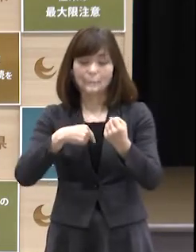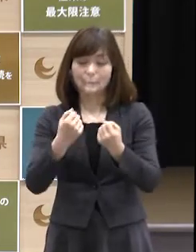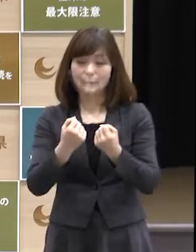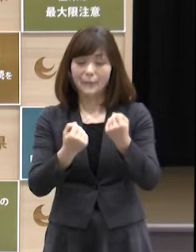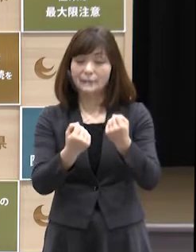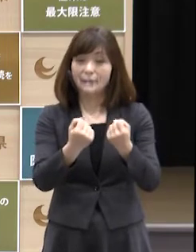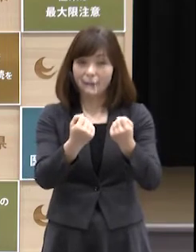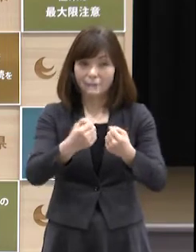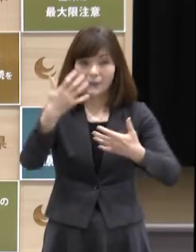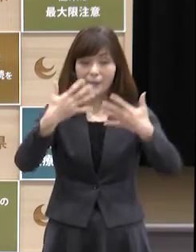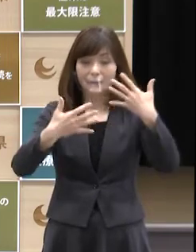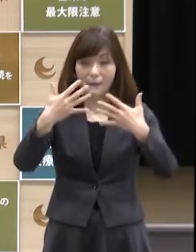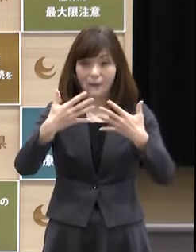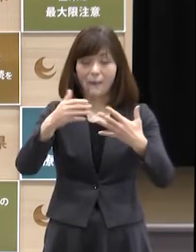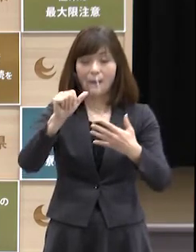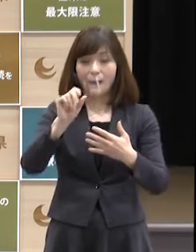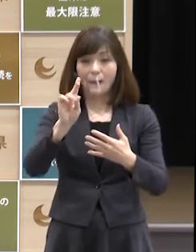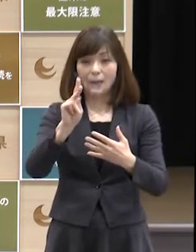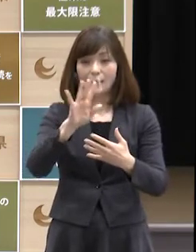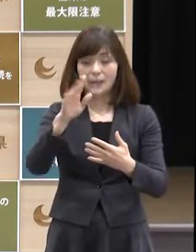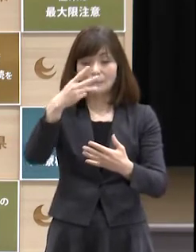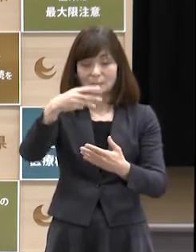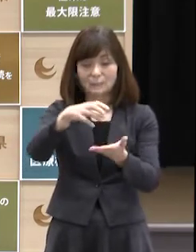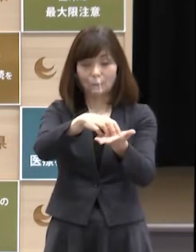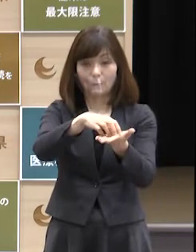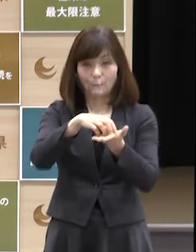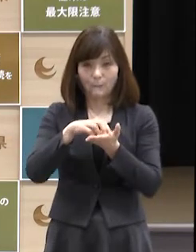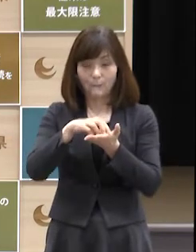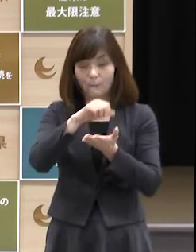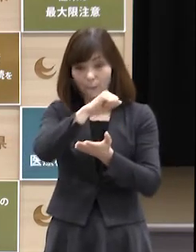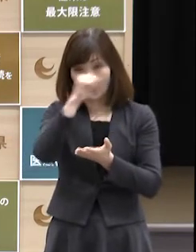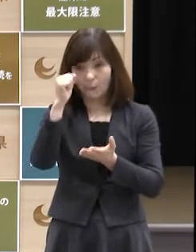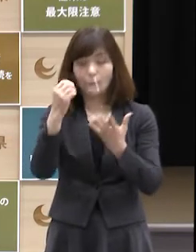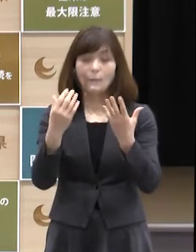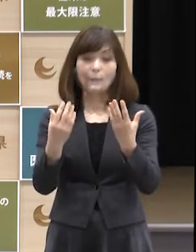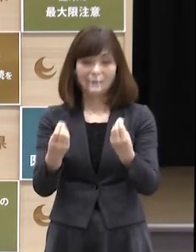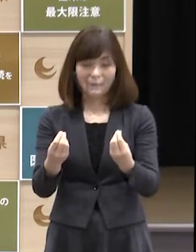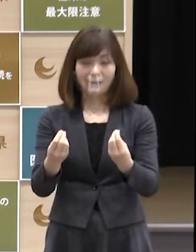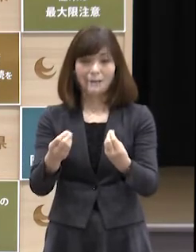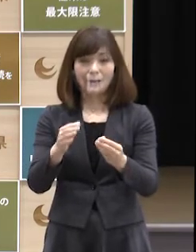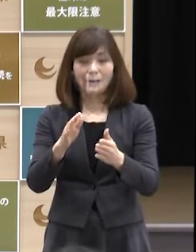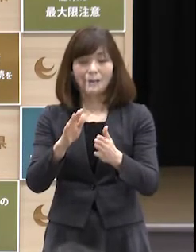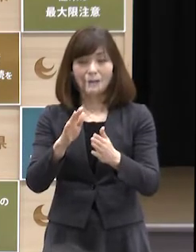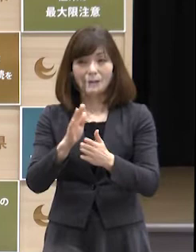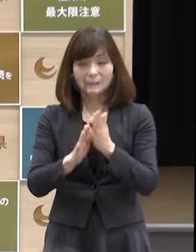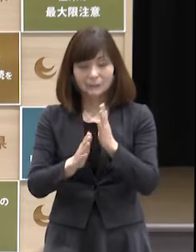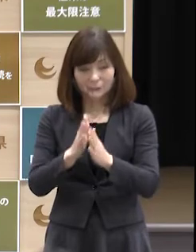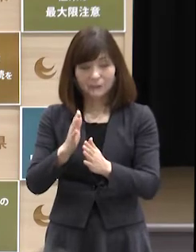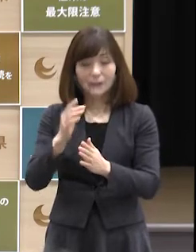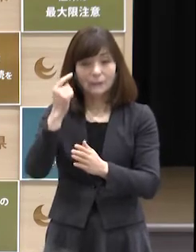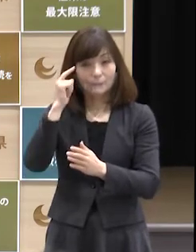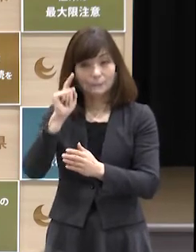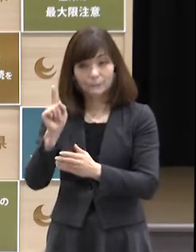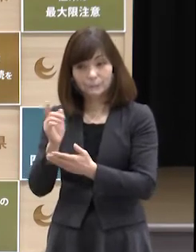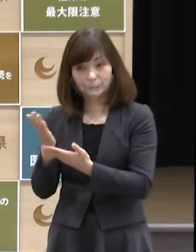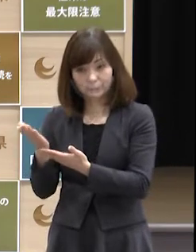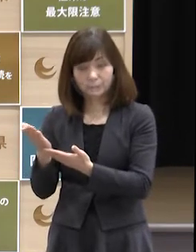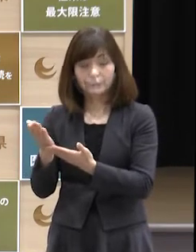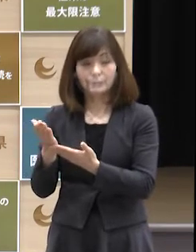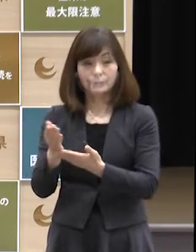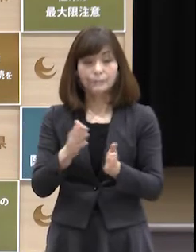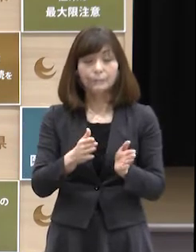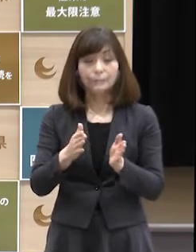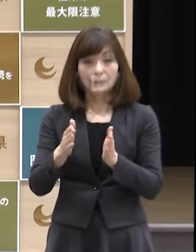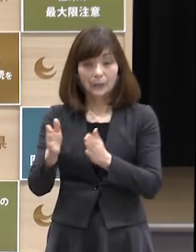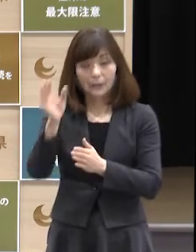長編映画賞を受賞しました。改めて受賞の受け止めをお願いします。また先ほど観光県民割の再